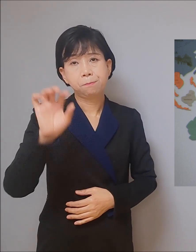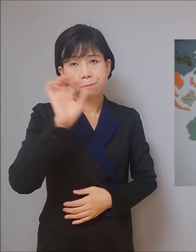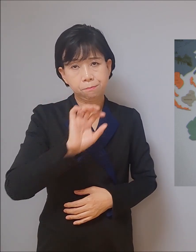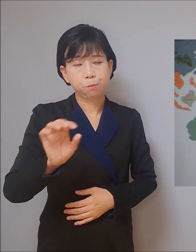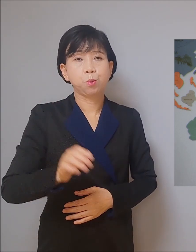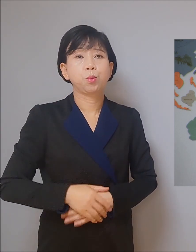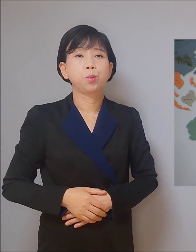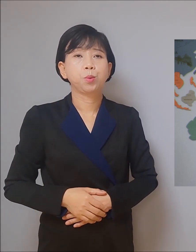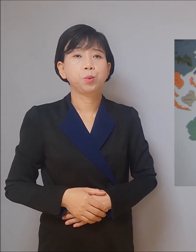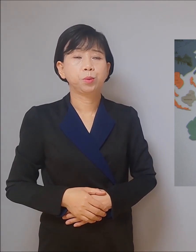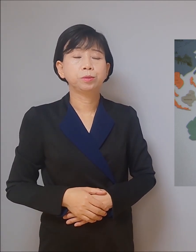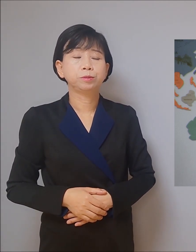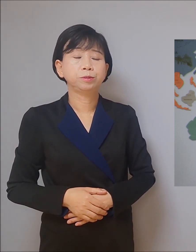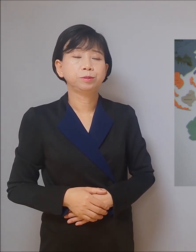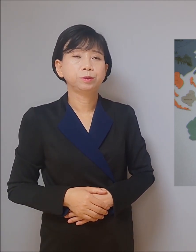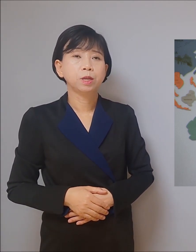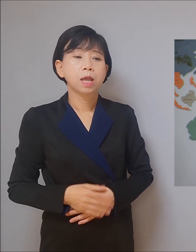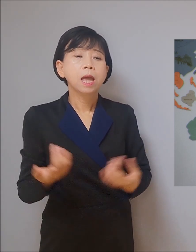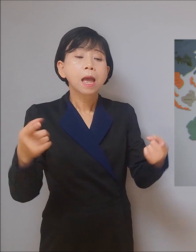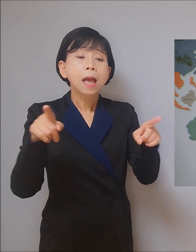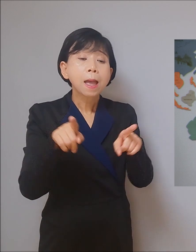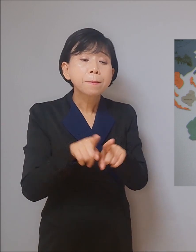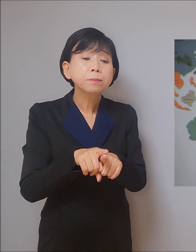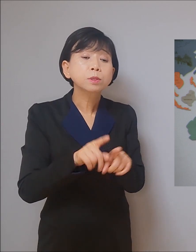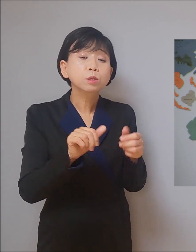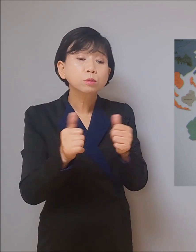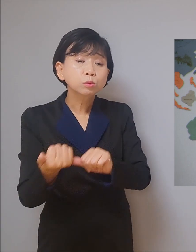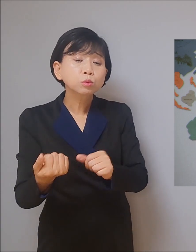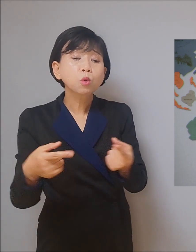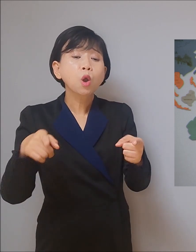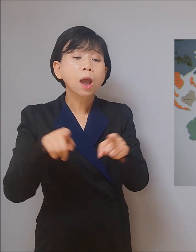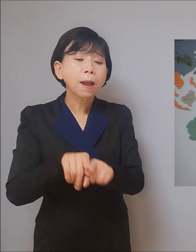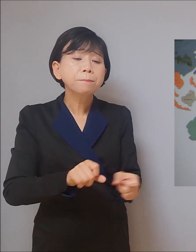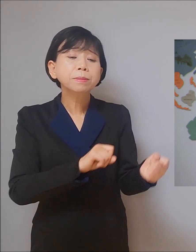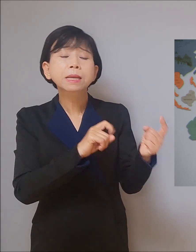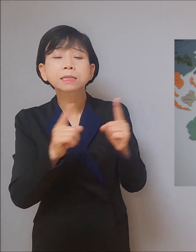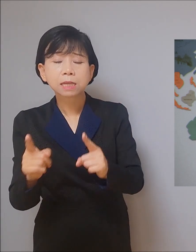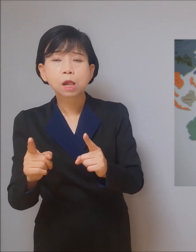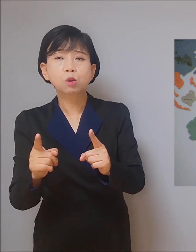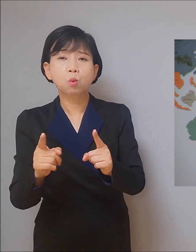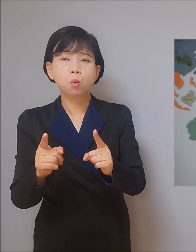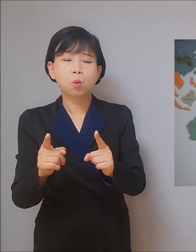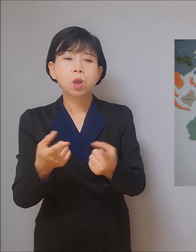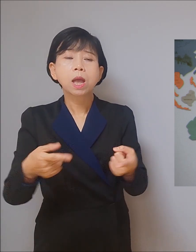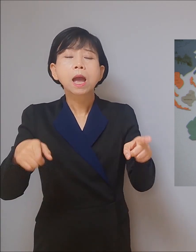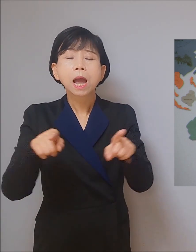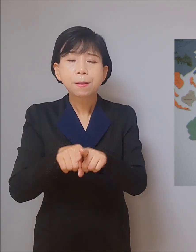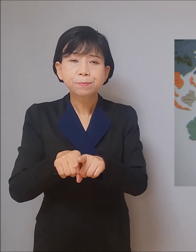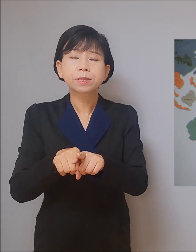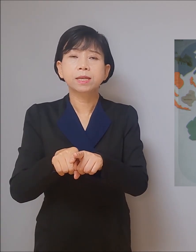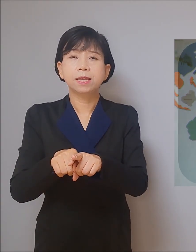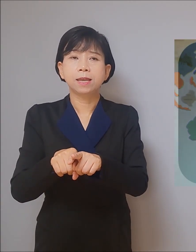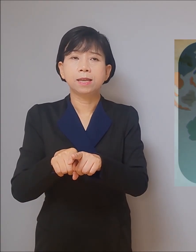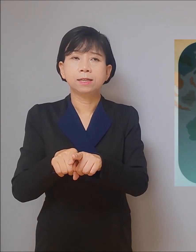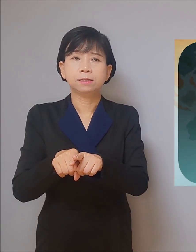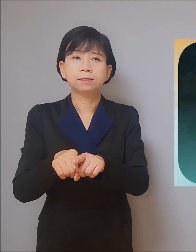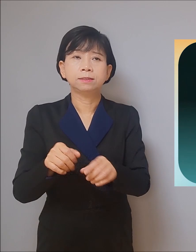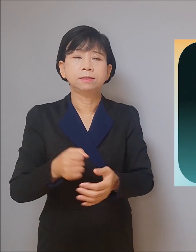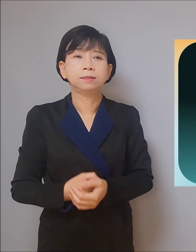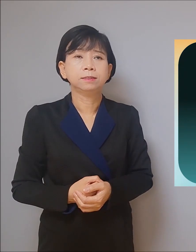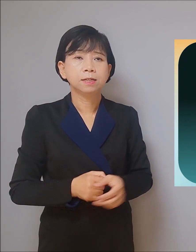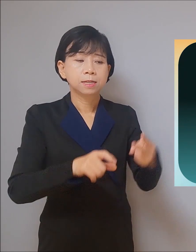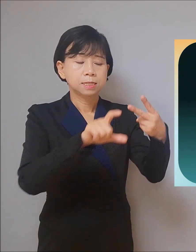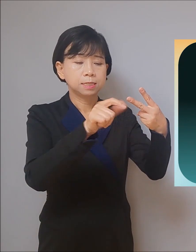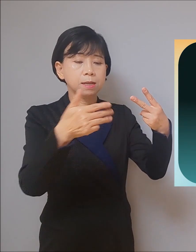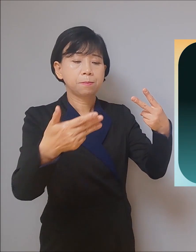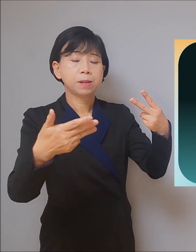함께 하늘에 앉히셨다라는 말씀입니다. 우리가 어떻게 구원에 이르렀나요? 에베소 2장 8절과 9절에 보면,